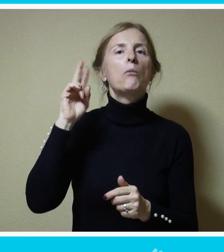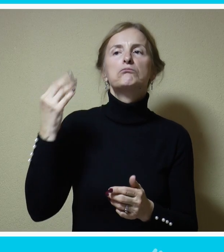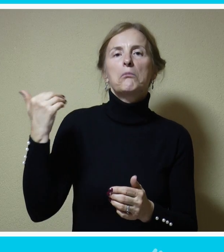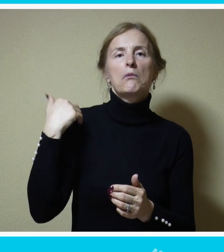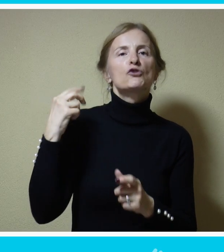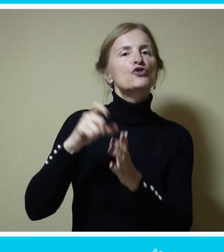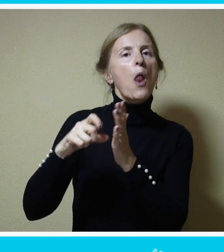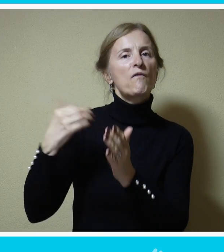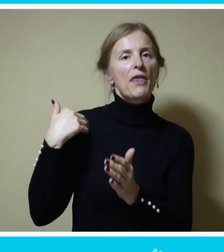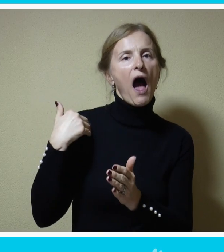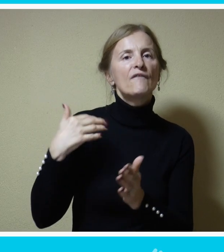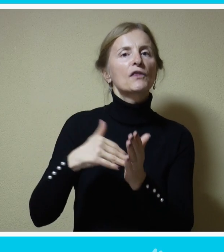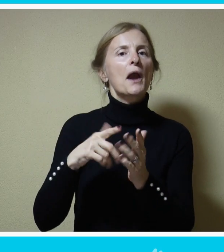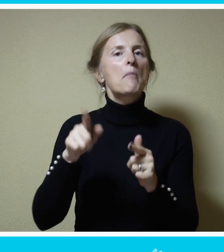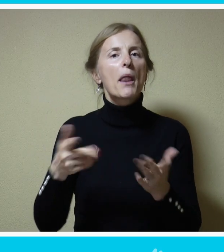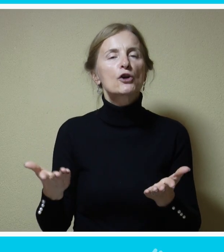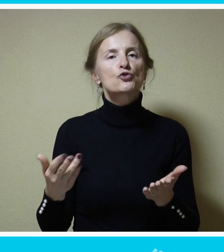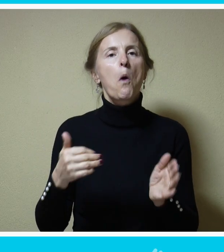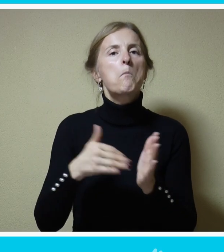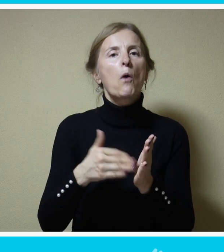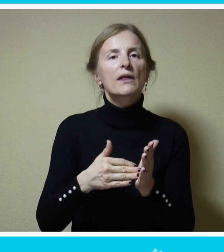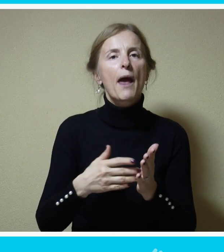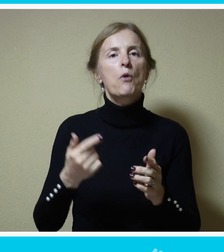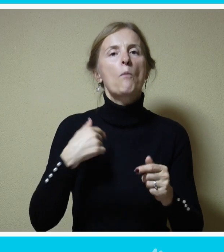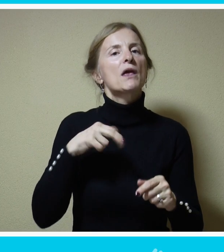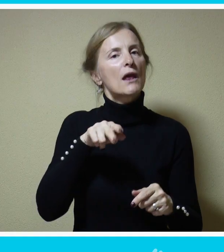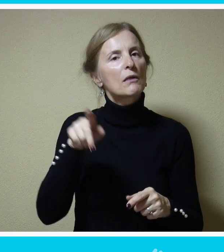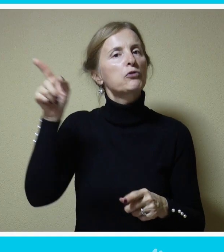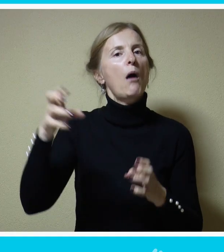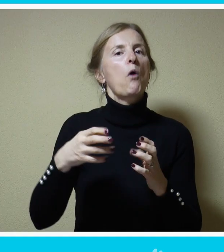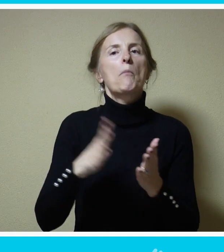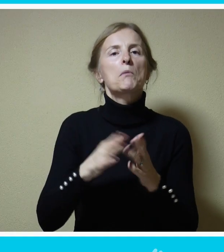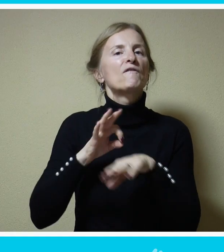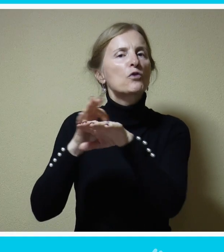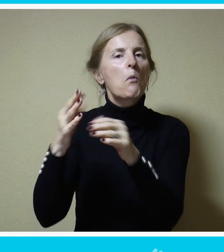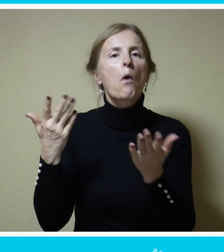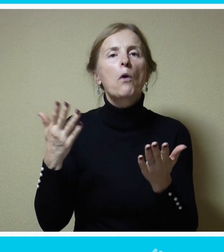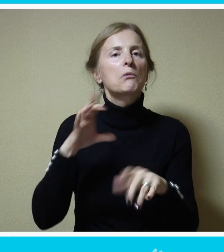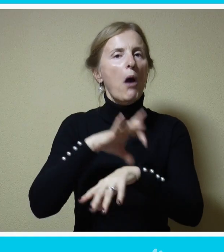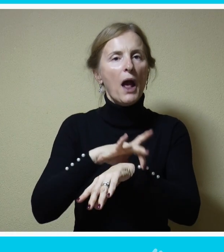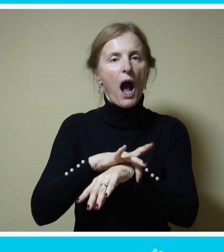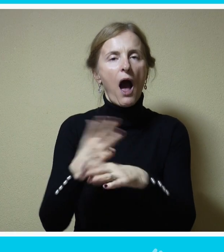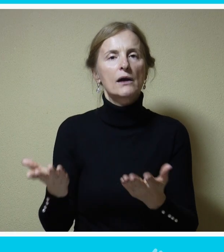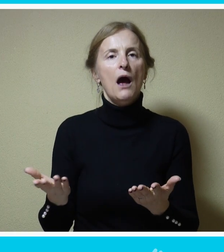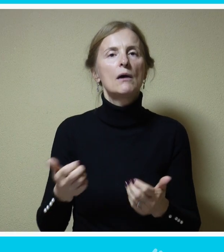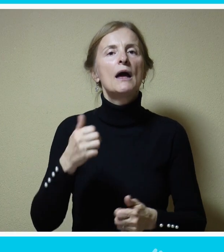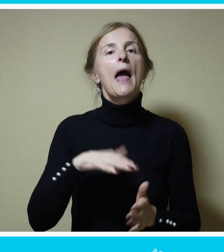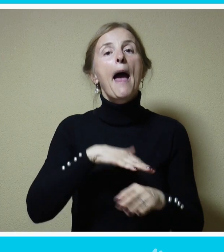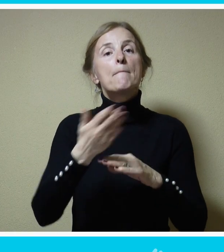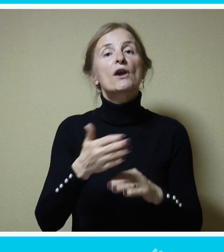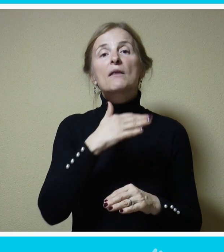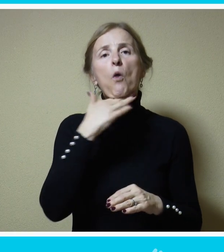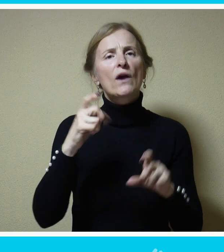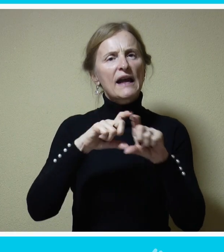obrate članovi da imaju neku potrebu, mi odemo kod doktora, odvedemo i...